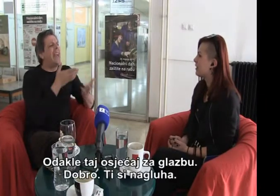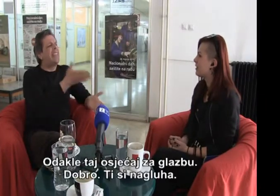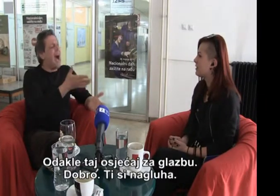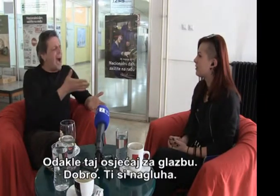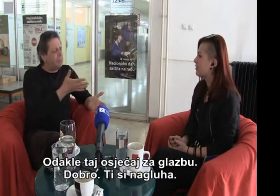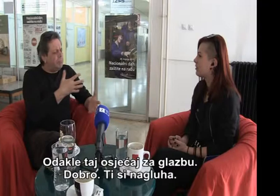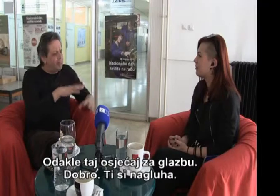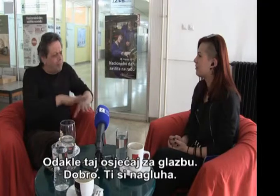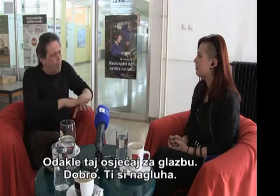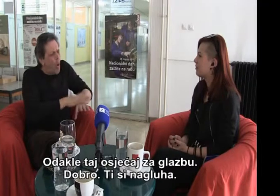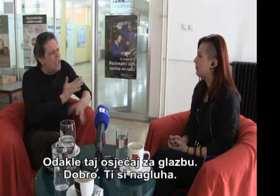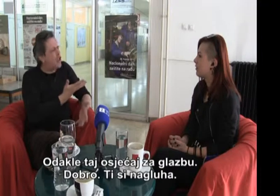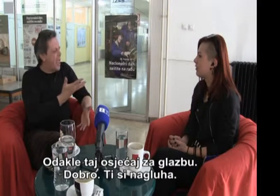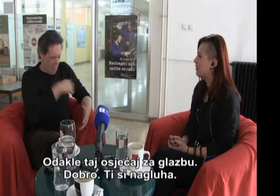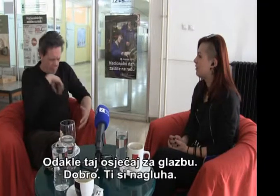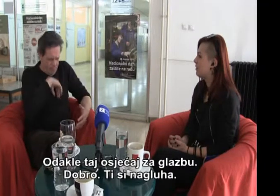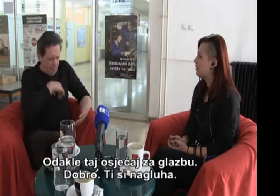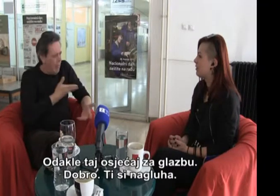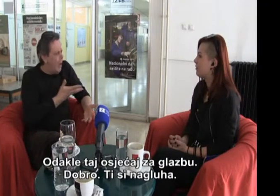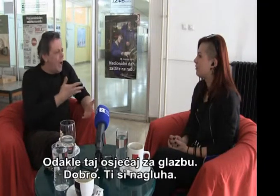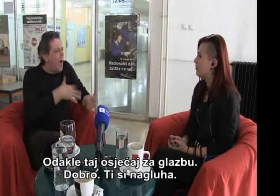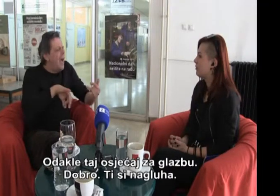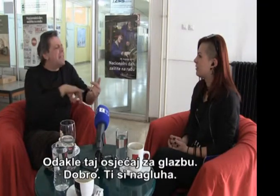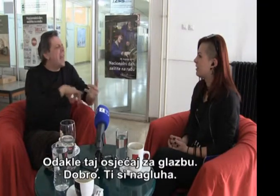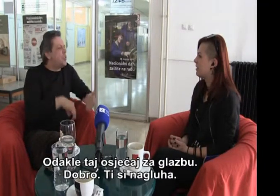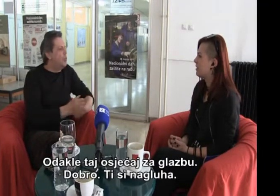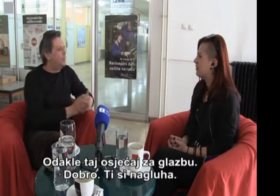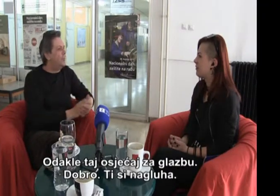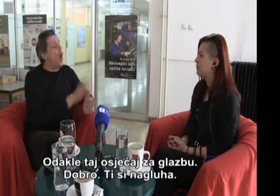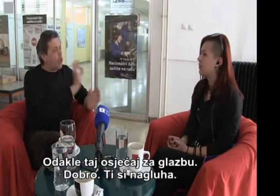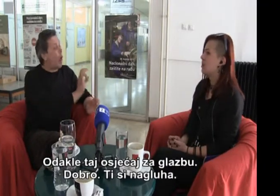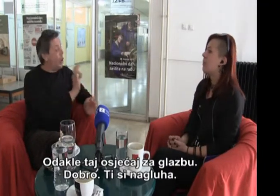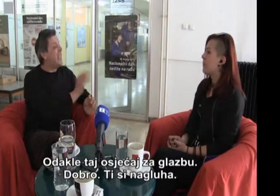Odakle ta osjećaj za